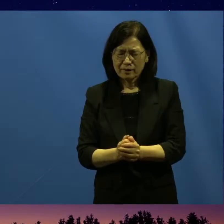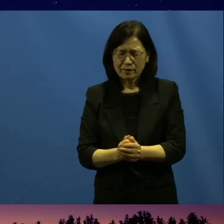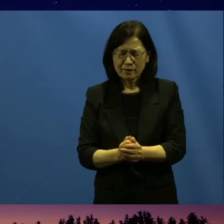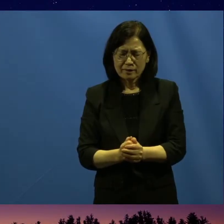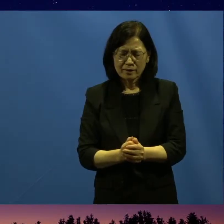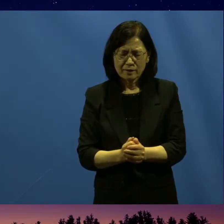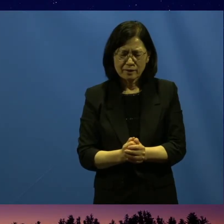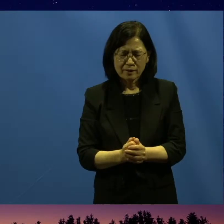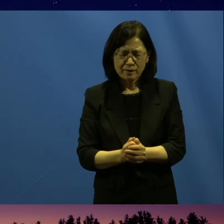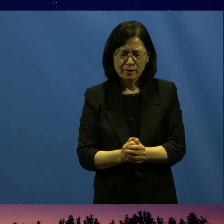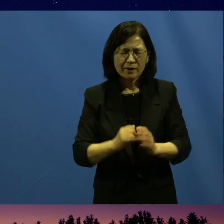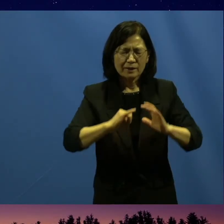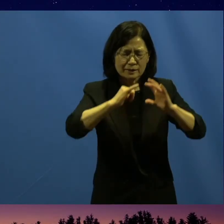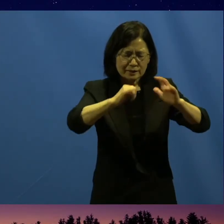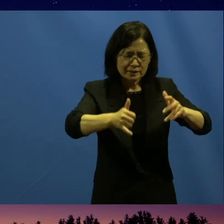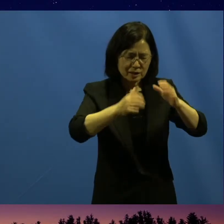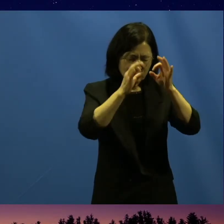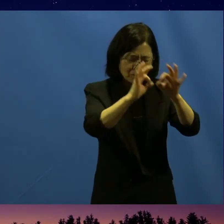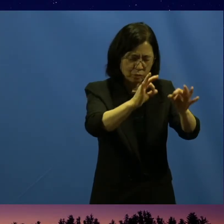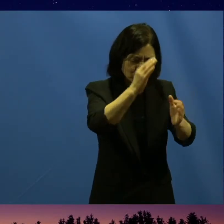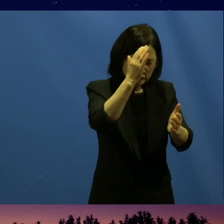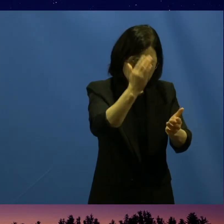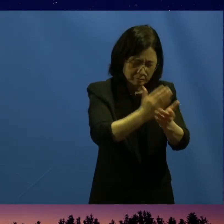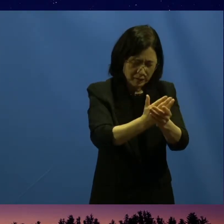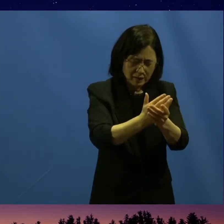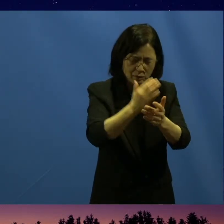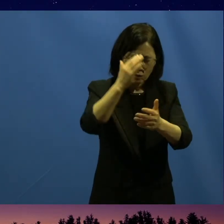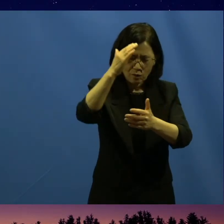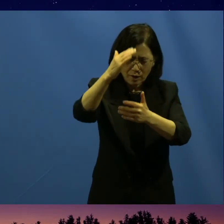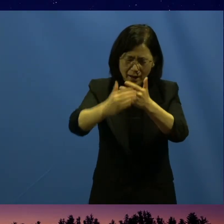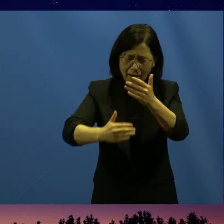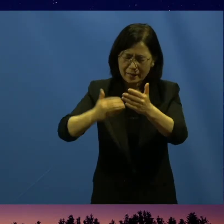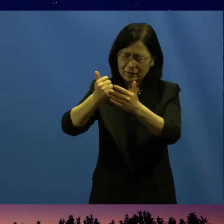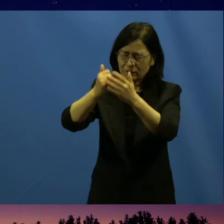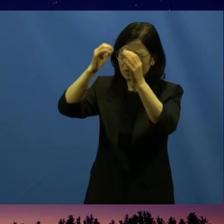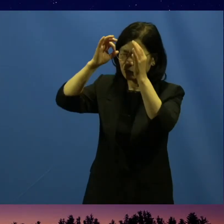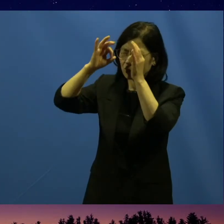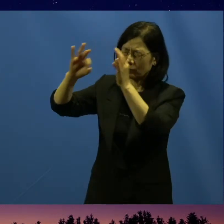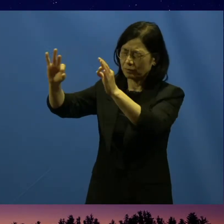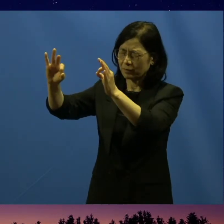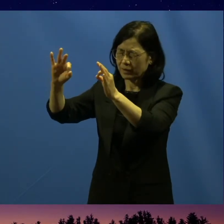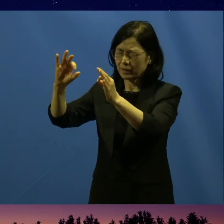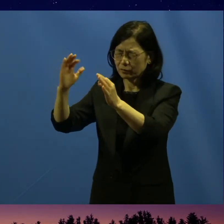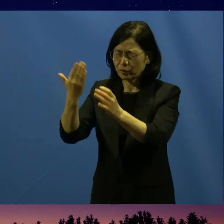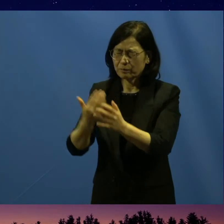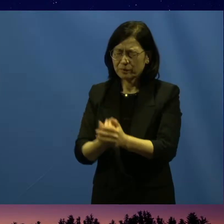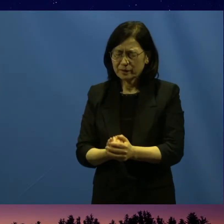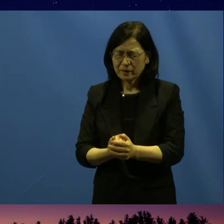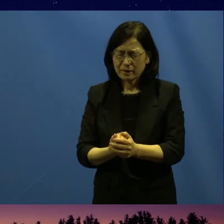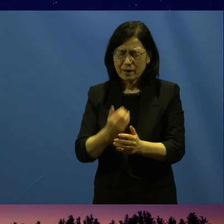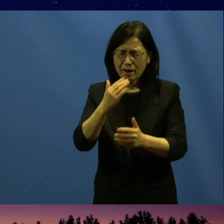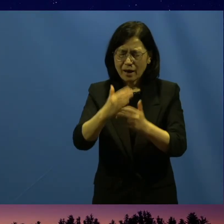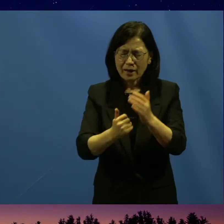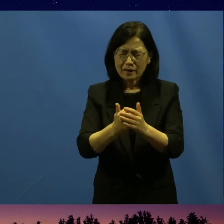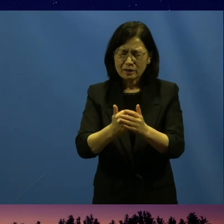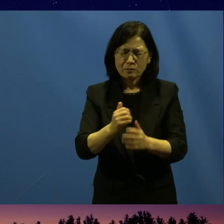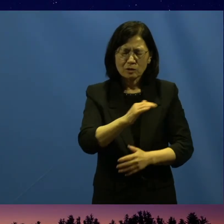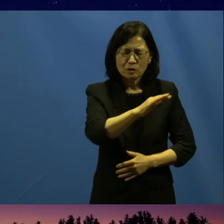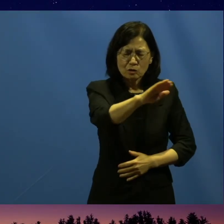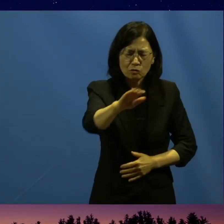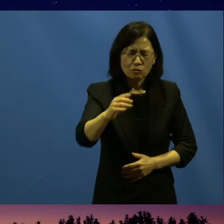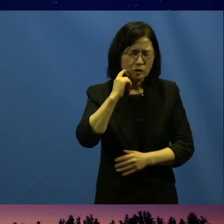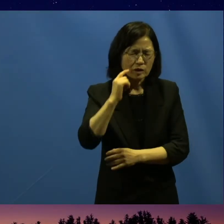더 실제로 보았기 때문에 골리앗을 향해 달려나갈 수가 있었습니다. 하나님 우리의 영광을 위하여 우리를